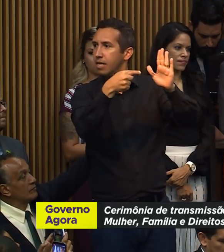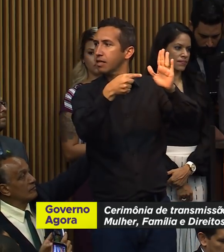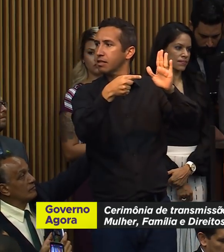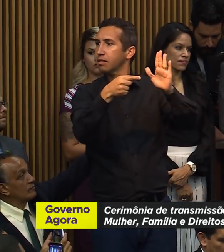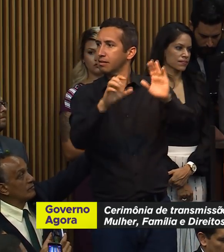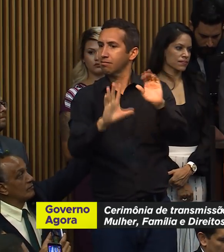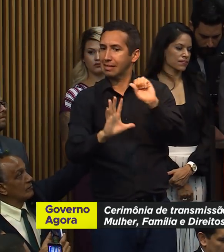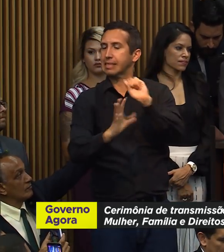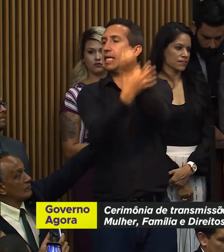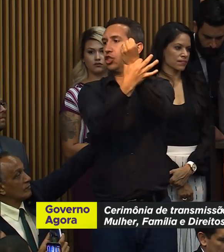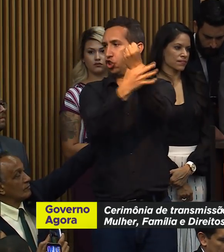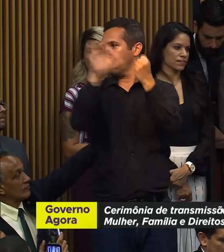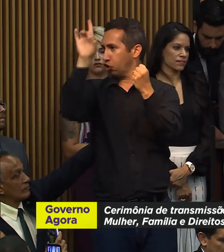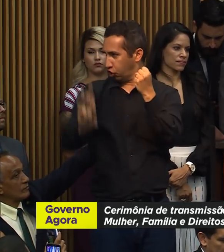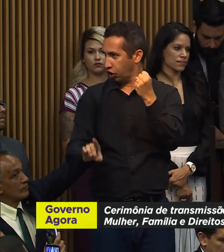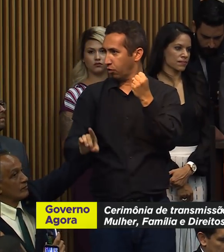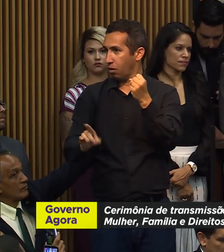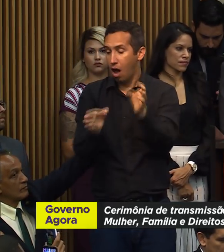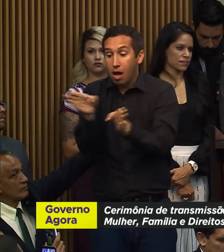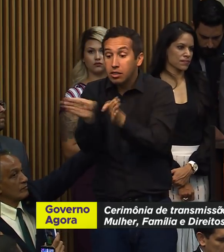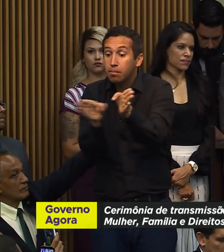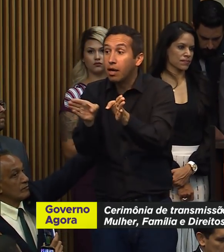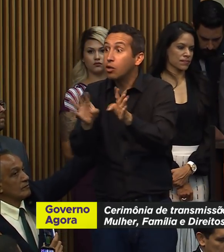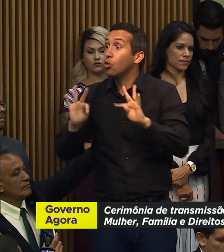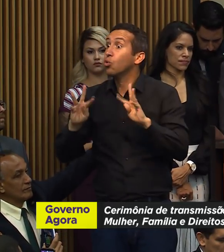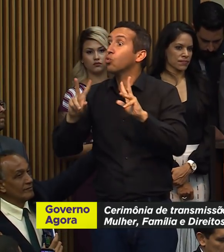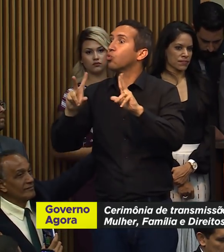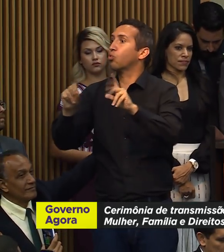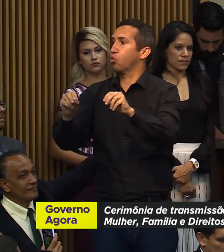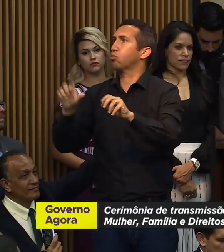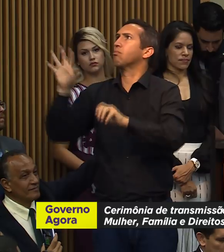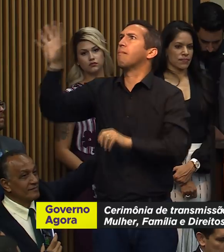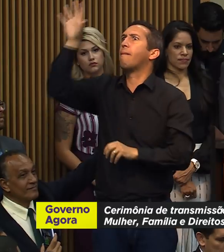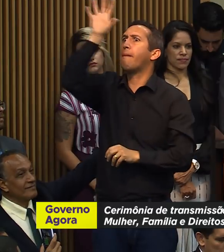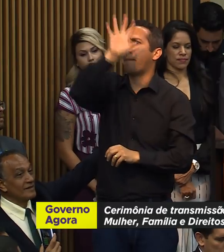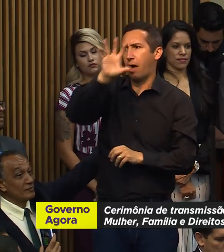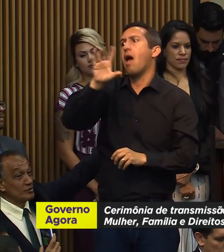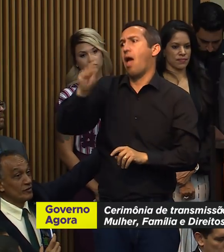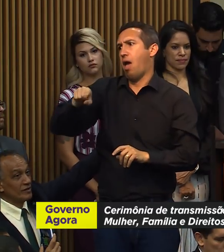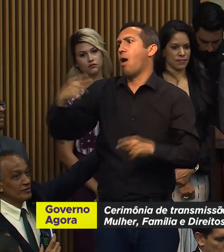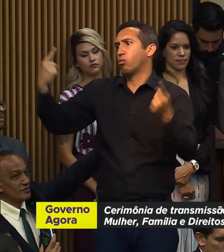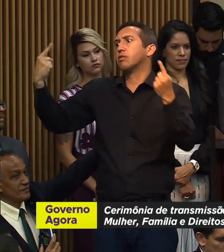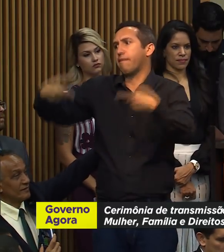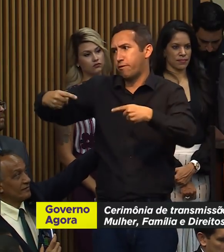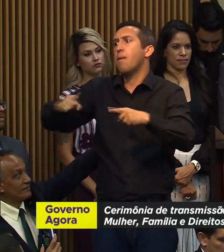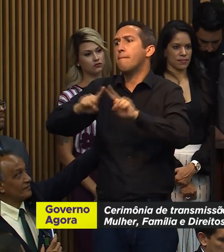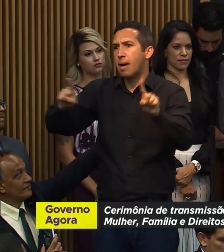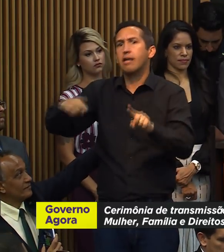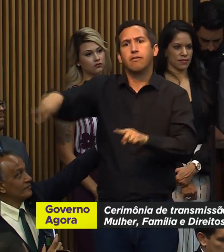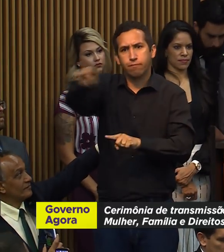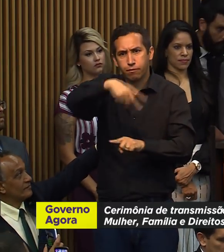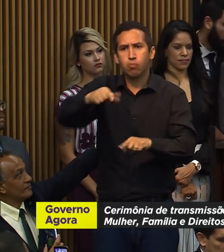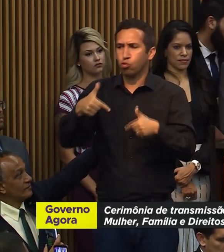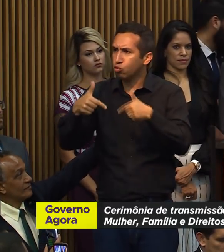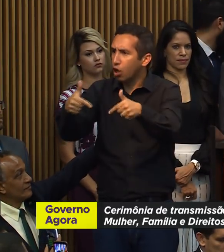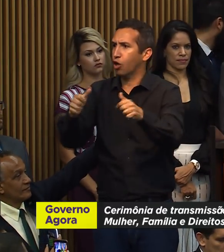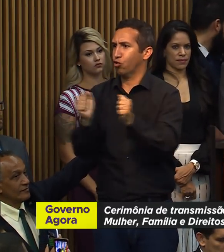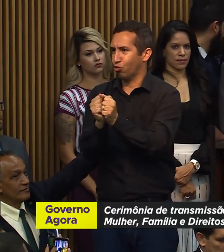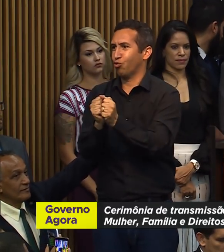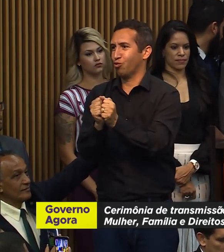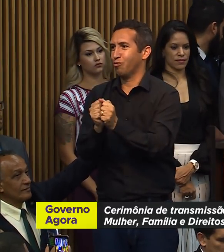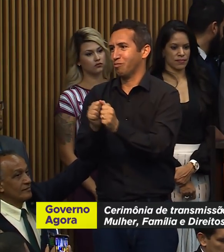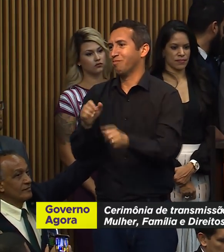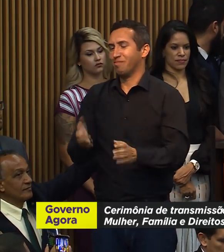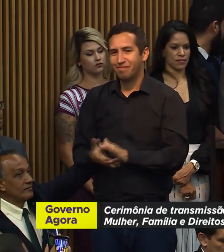tais direitos. A acessibilidade em todos os níveis ainda é um desafio que superaremos juntos. Contem